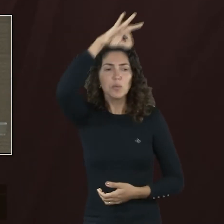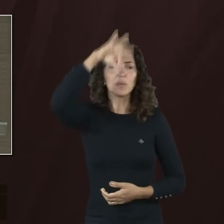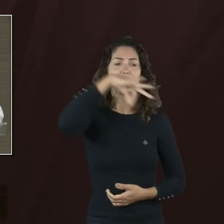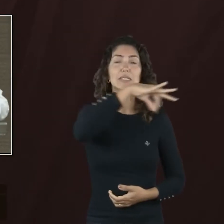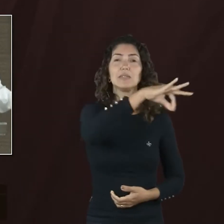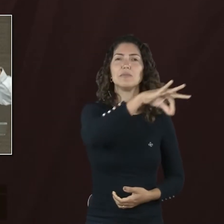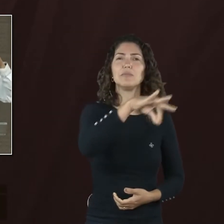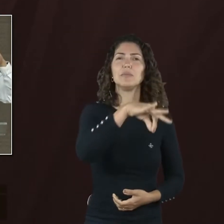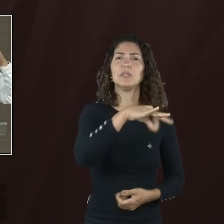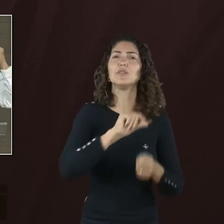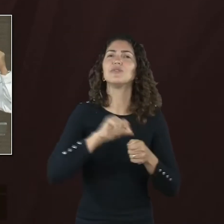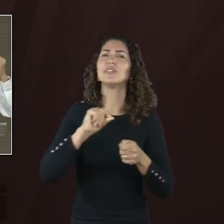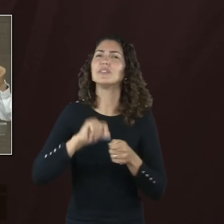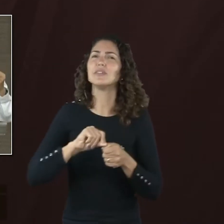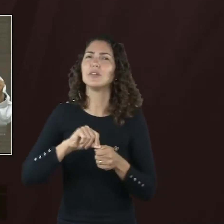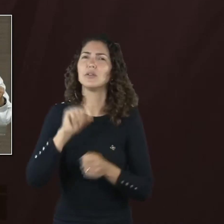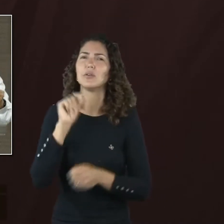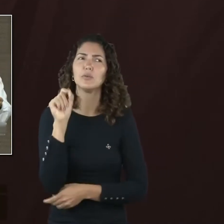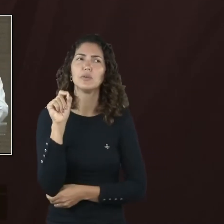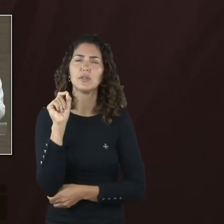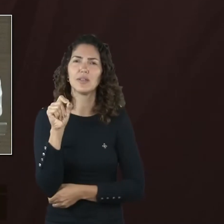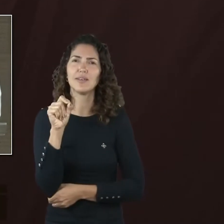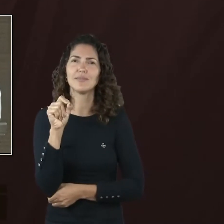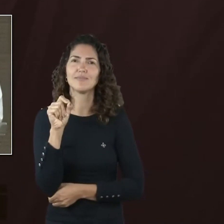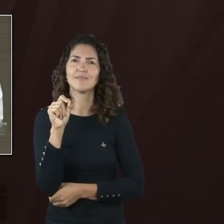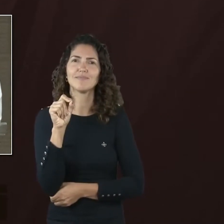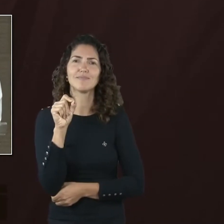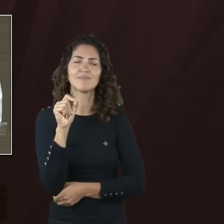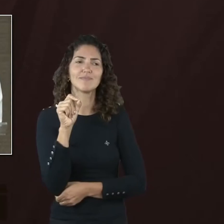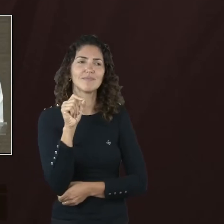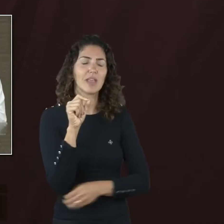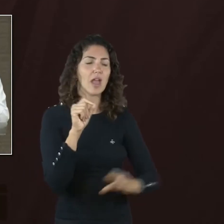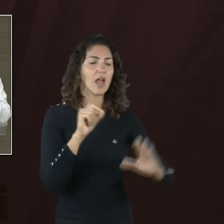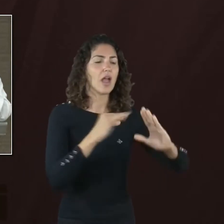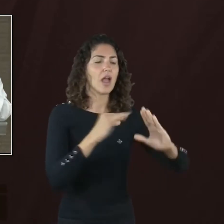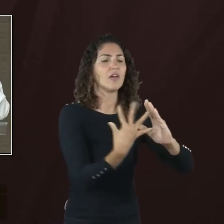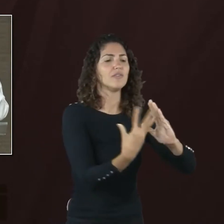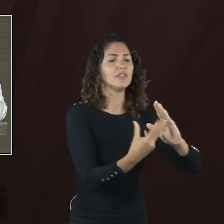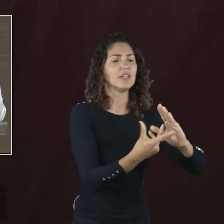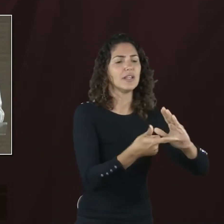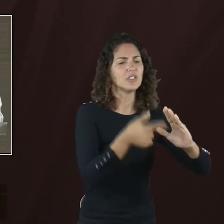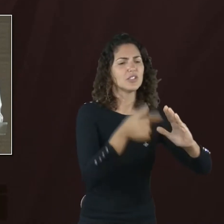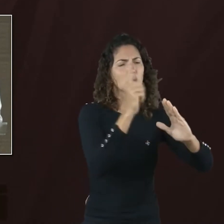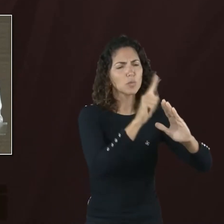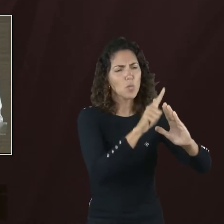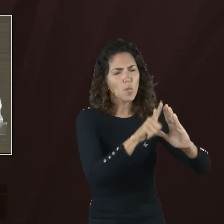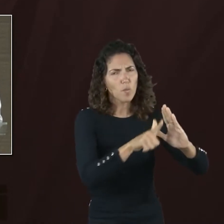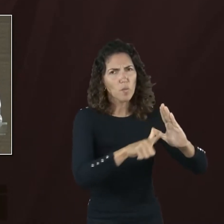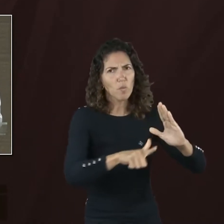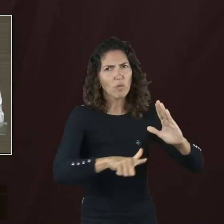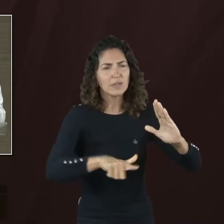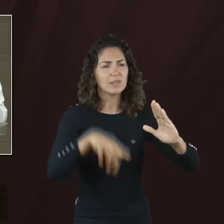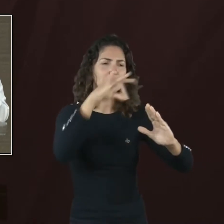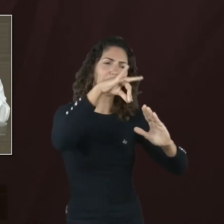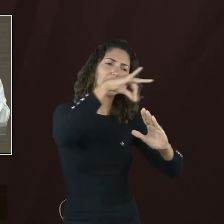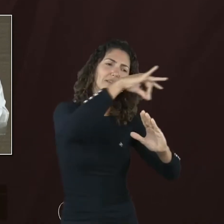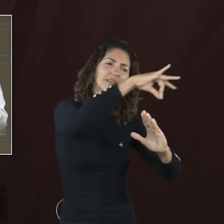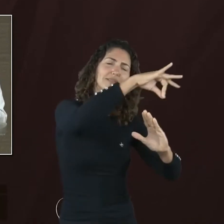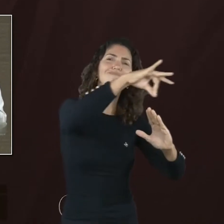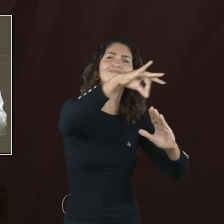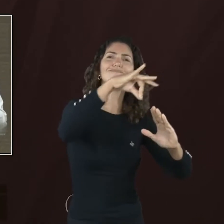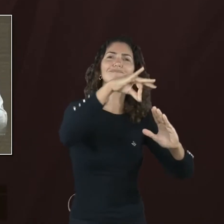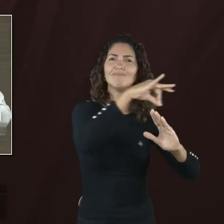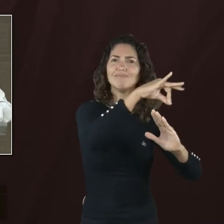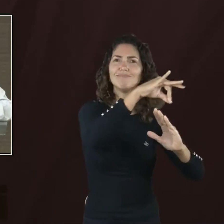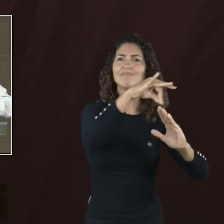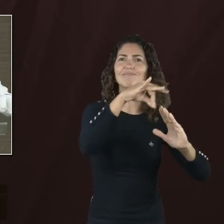O propósito de Cristo ter se entregado por ela é para a santificar, tendo-a purificado